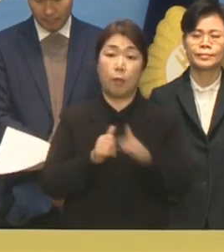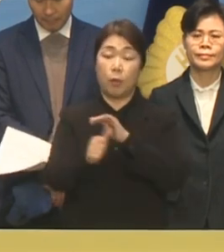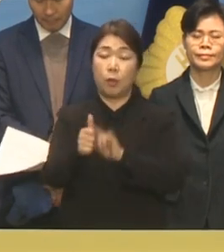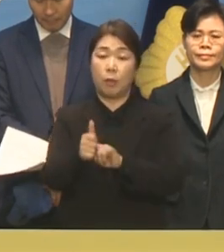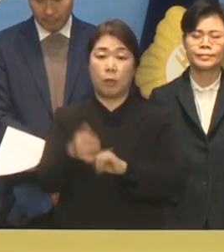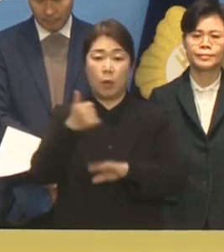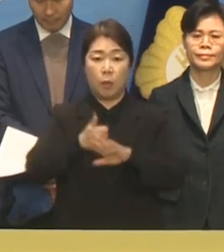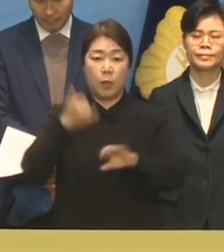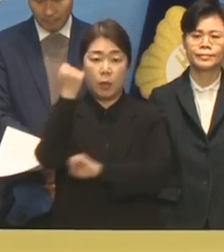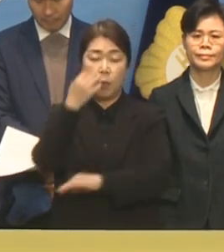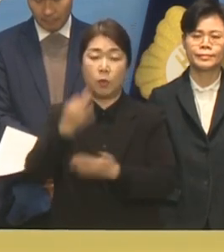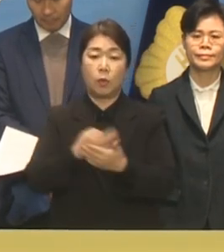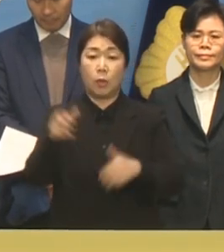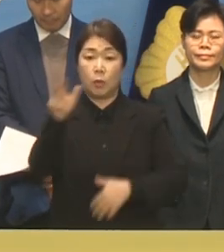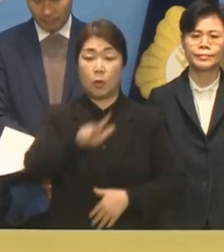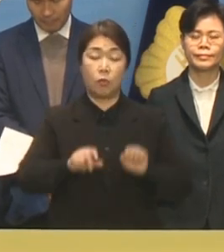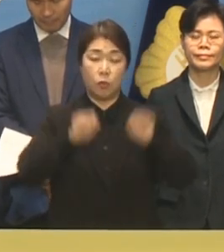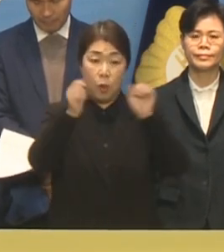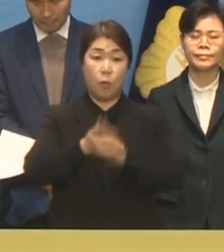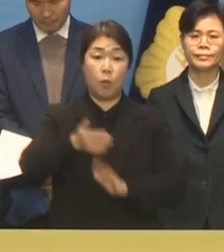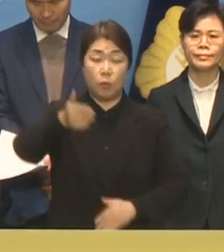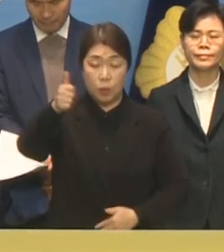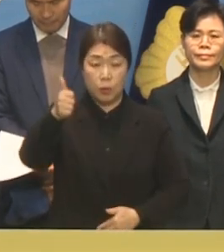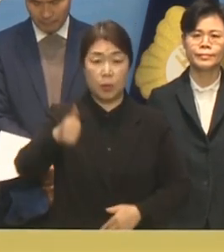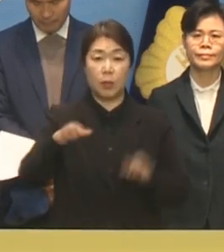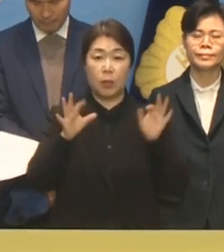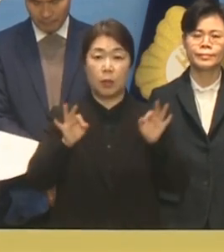농업인 기본소득 전국운동본부